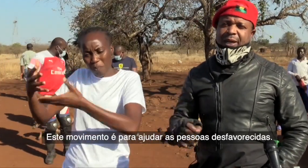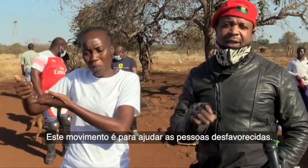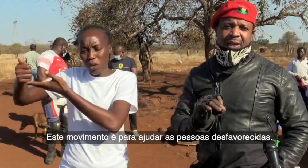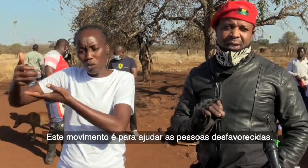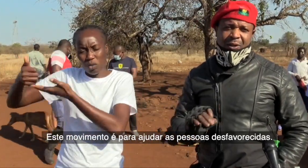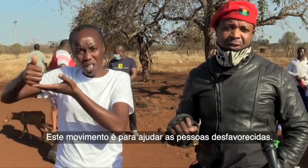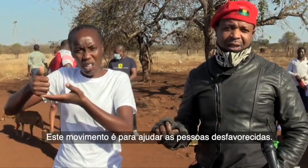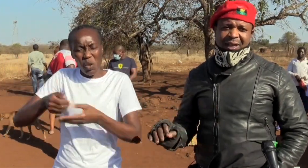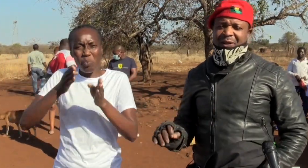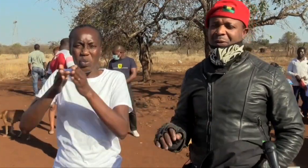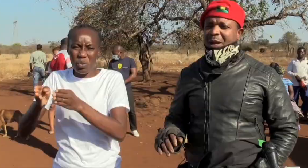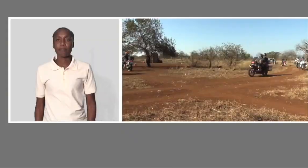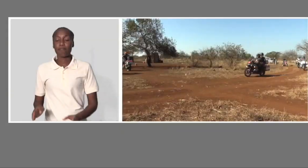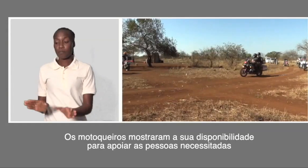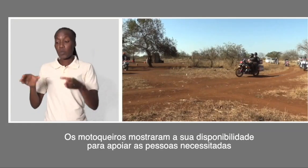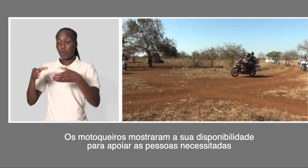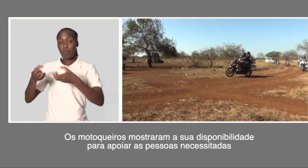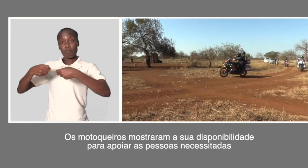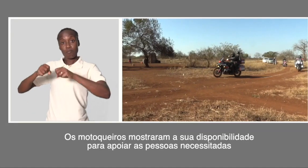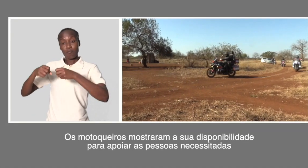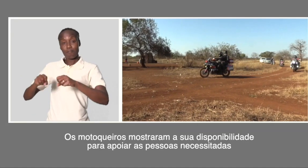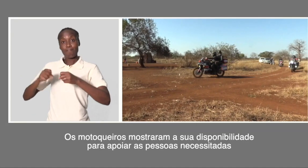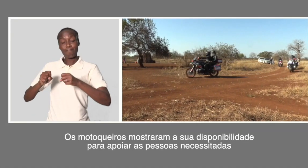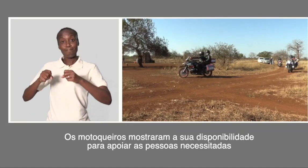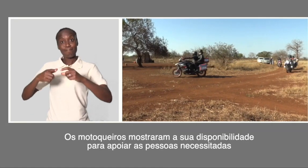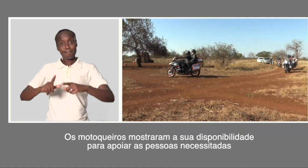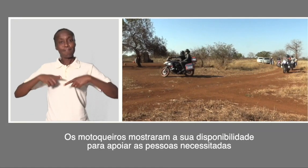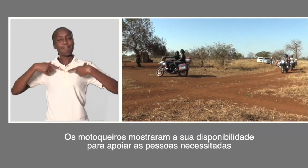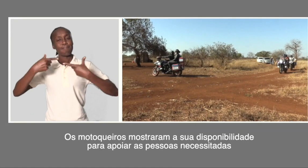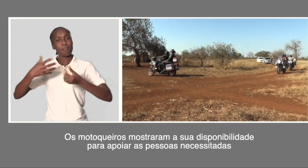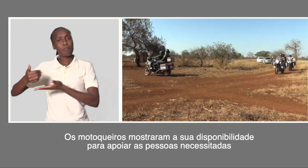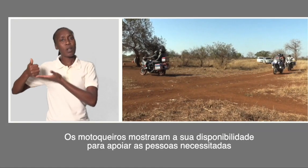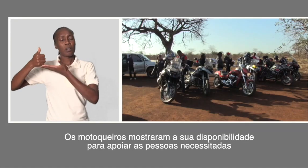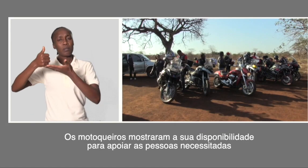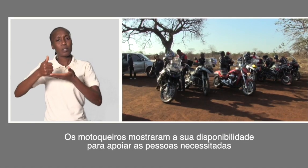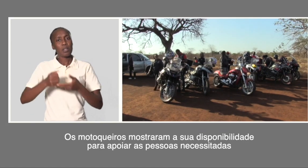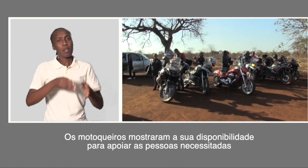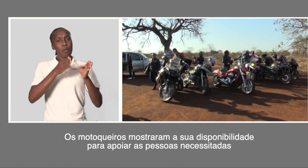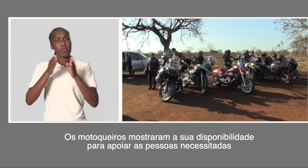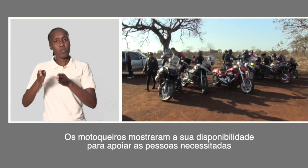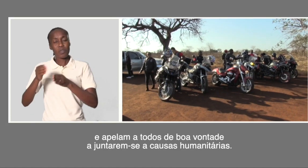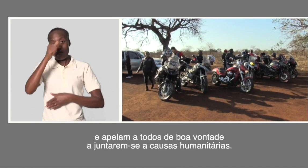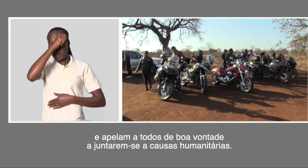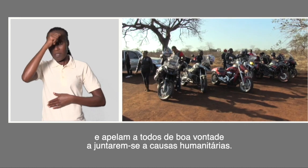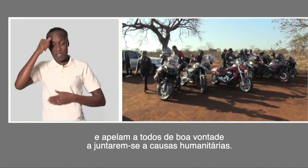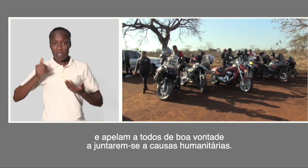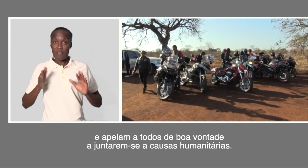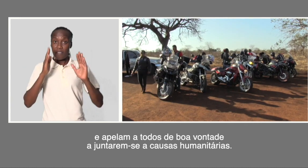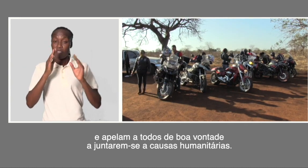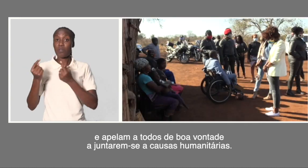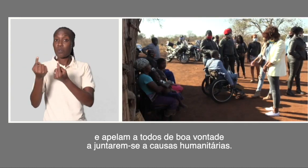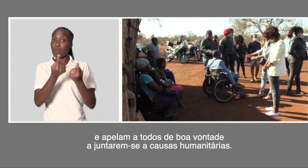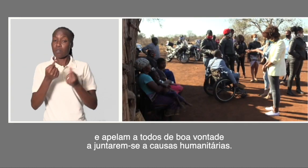pessoas que não têm. Os motoqueiros mostraram sua disponibilidade para apoiar pessoas necessitadas e